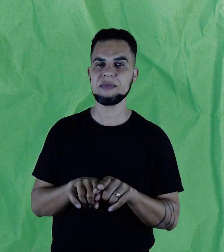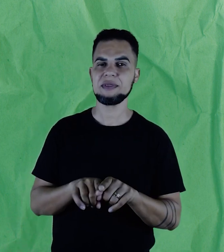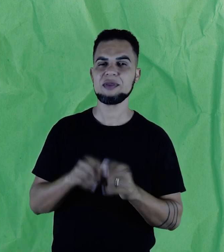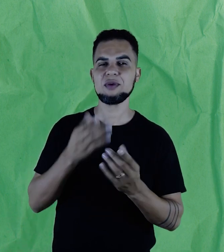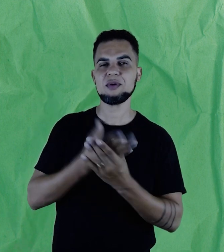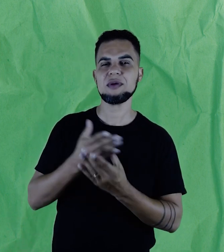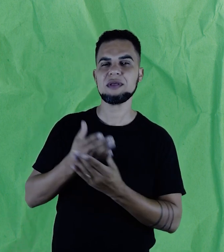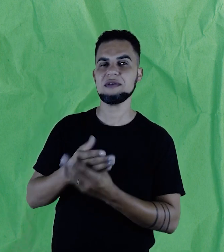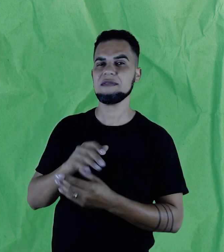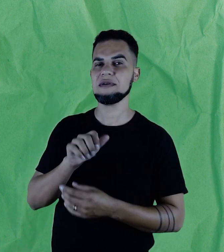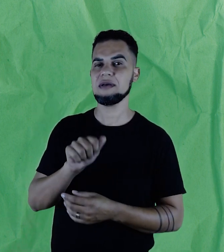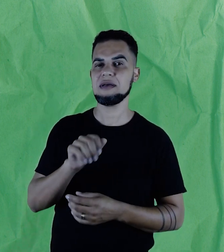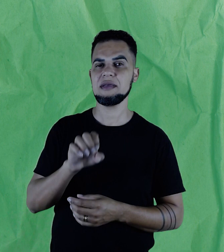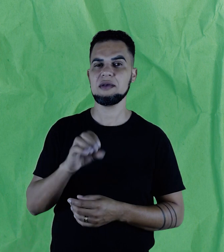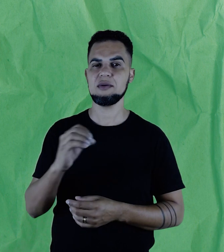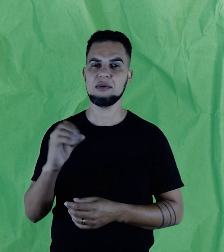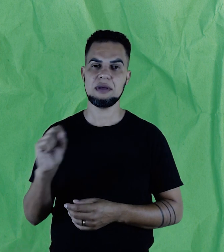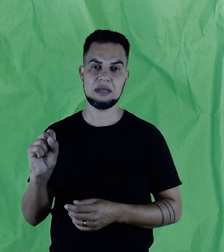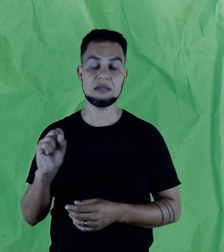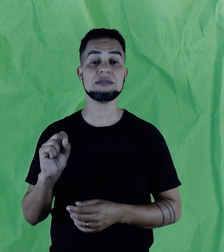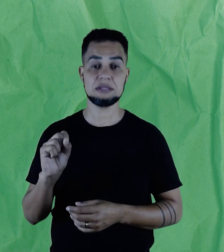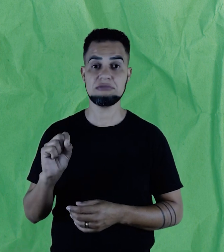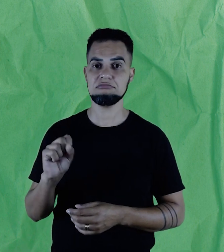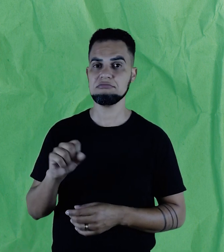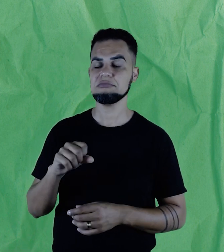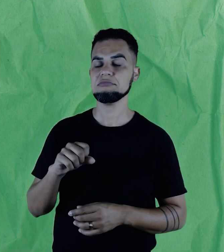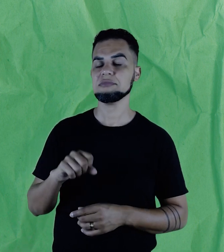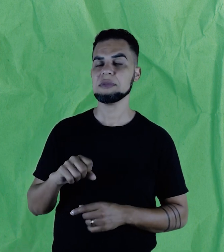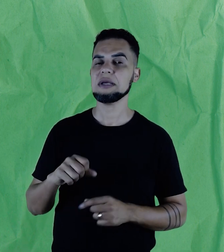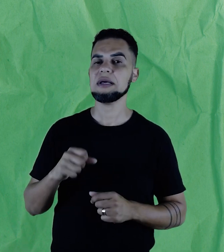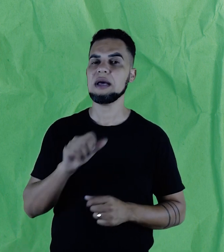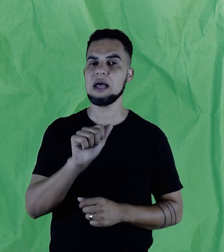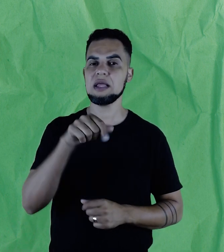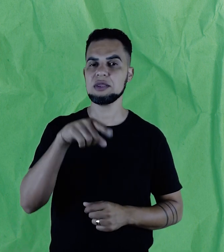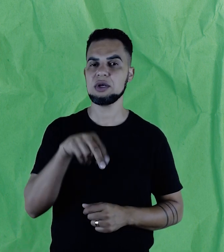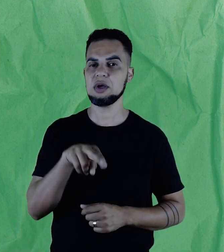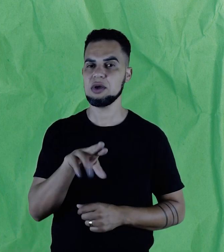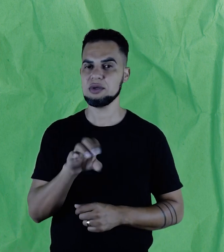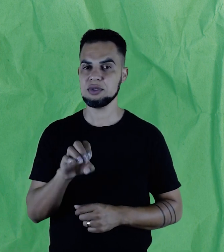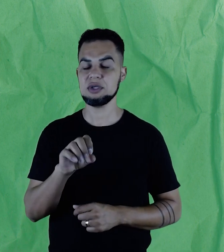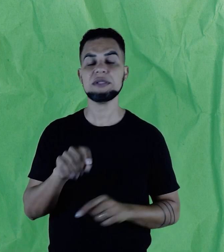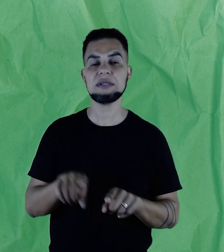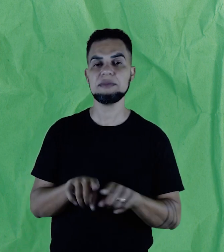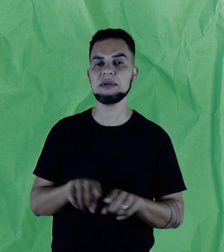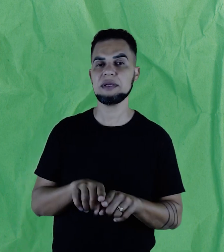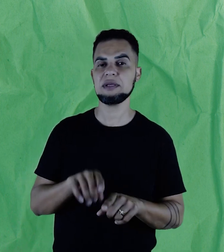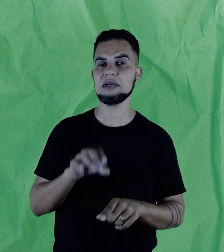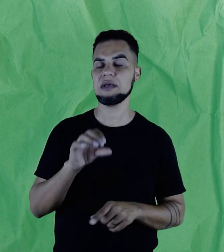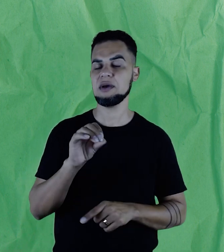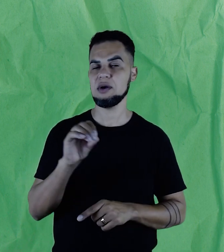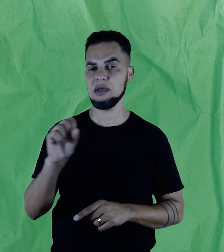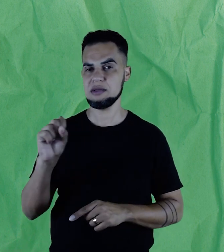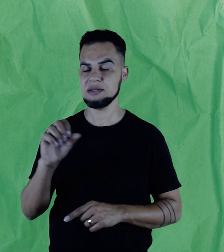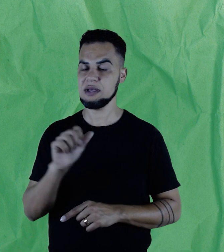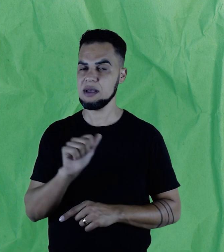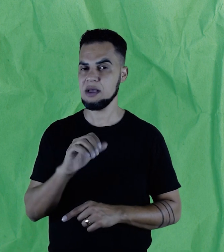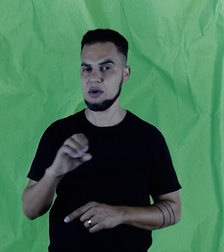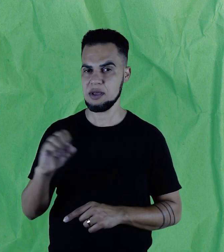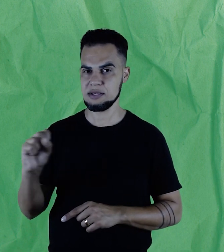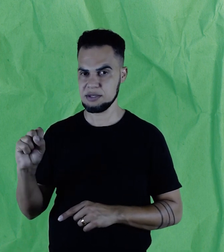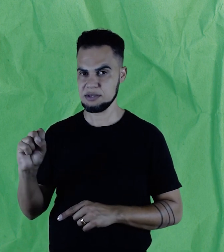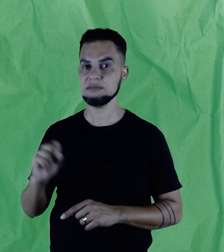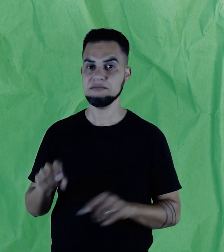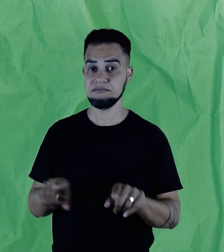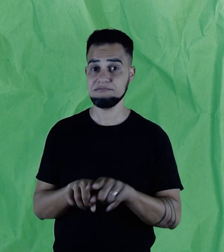arquivozinho aqui do Google do iOS, tá? Tanto do Android quanto do iOS. E olha só, ele vai começar aqui